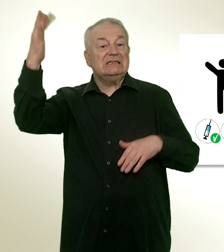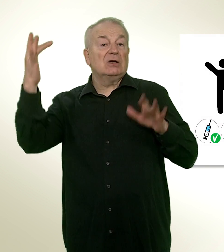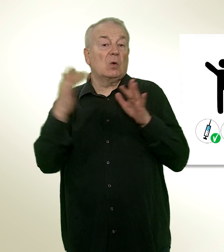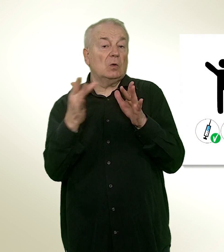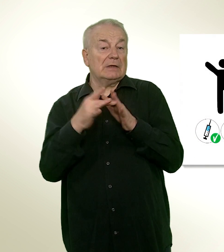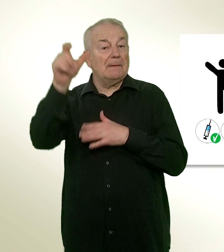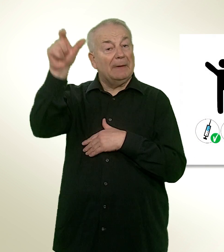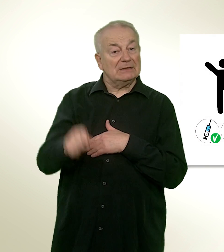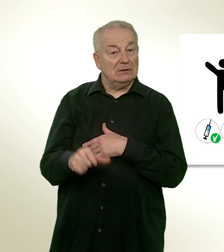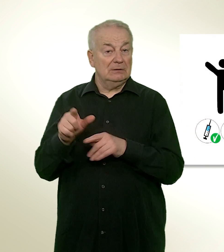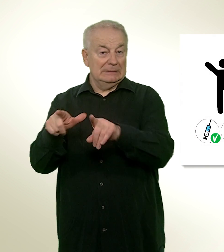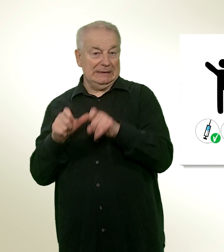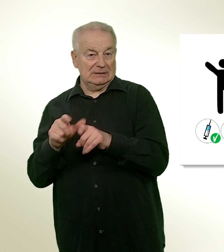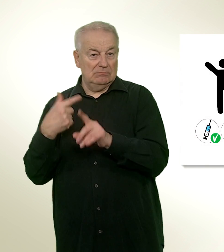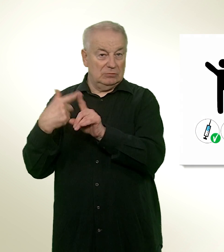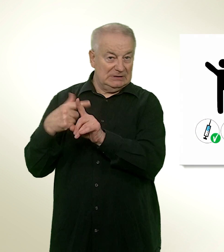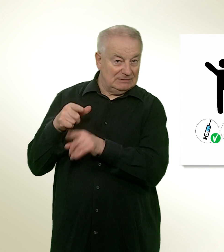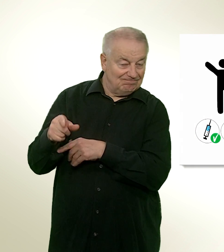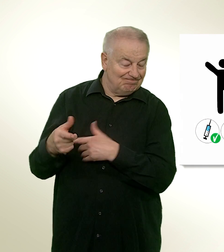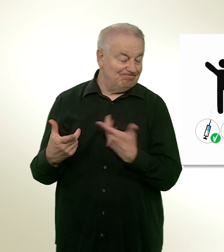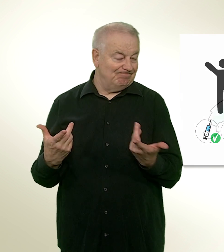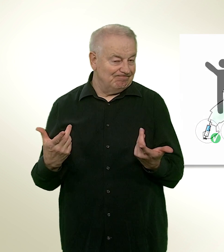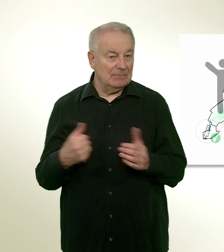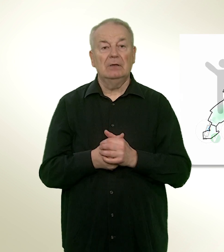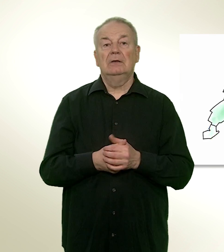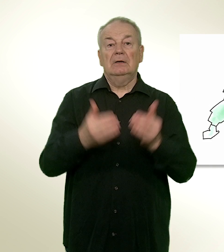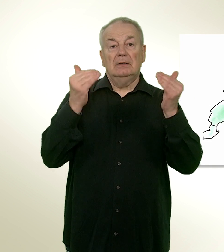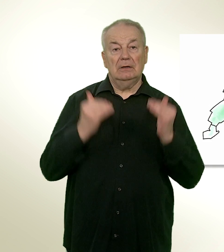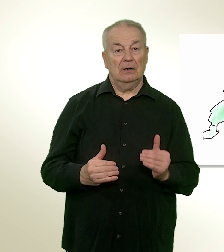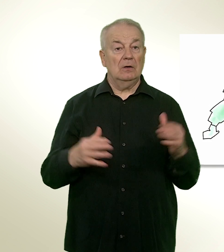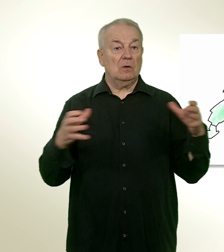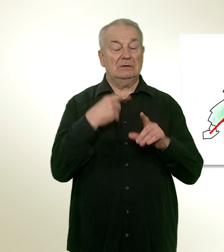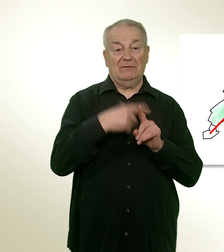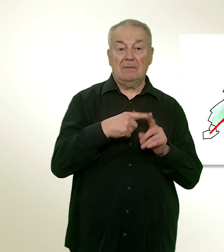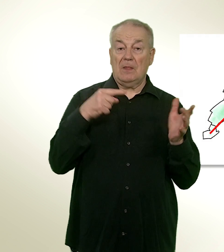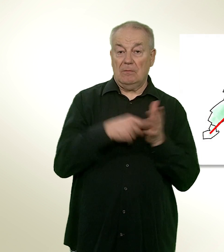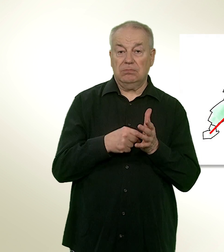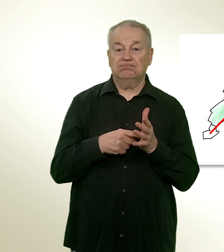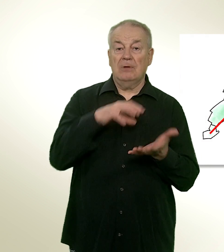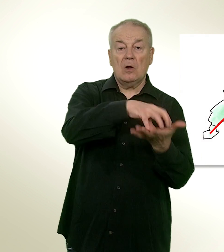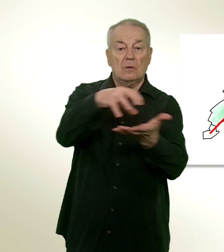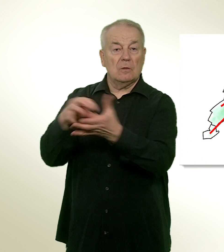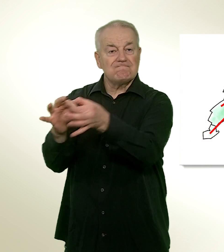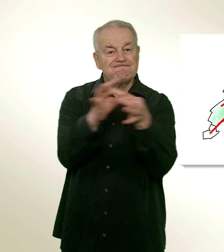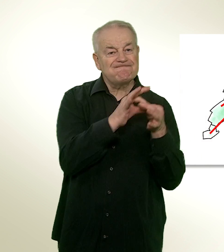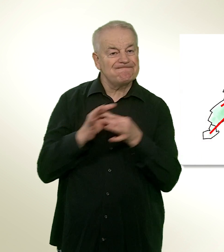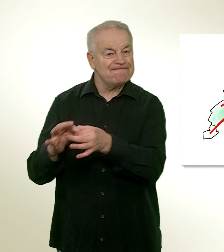une personne testée positive. Enfin, le Conseil fédéral est tenu d'associer davantage les cantons à sa gestion de la